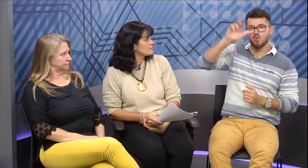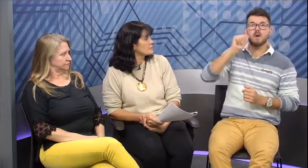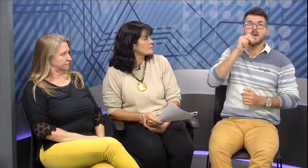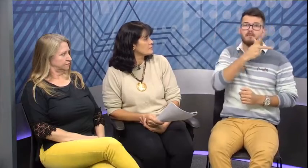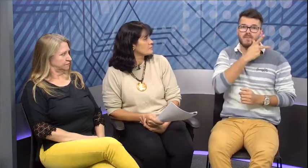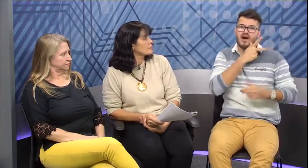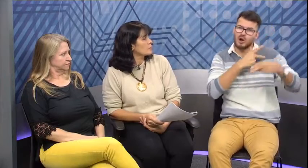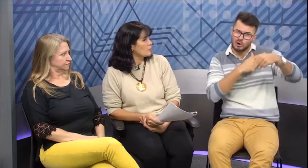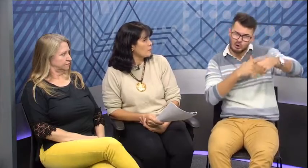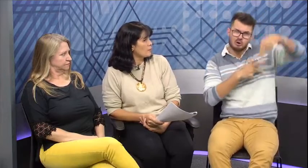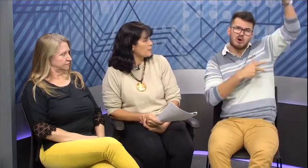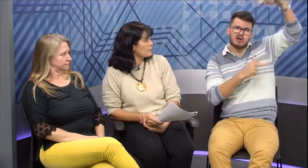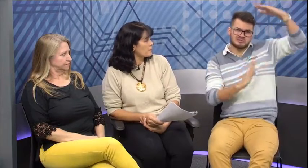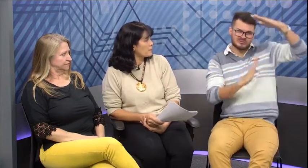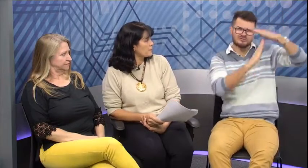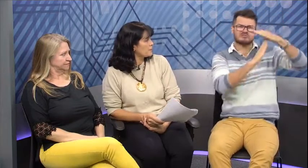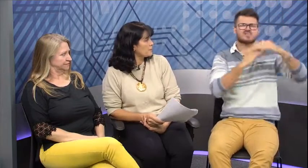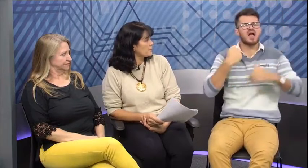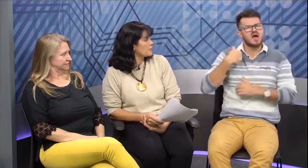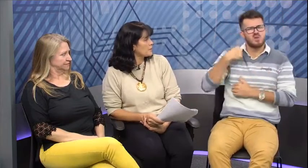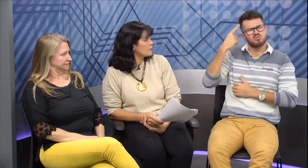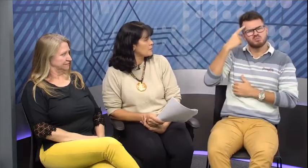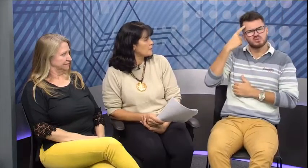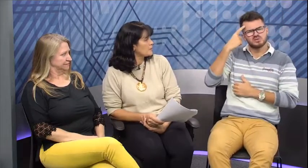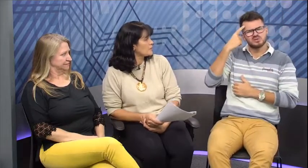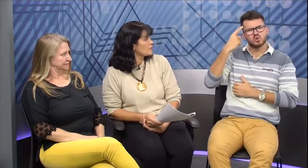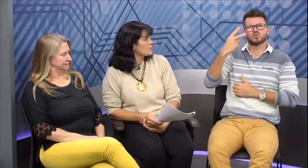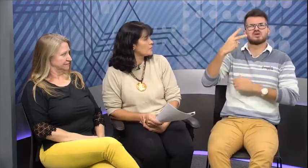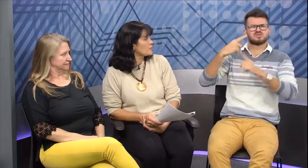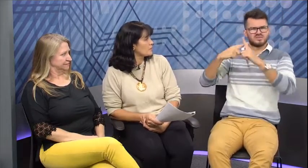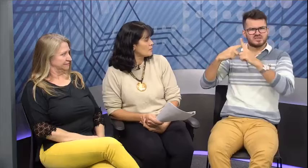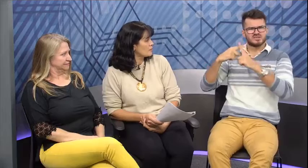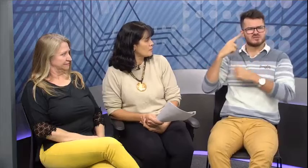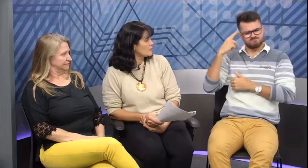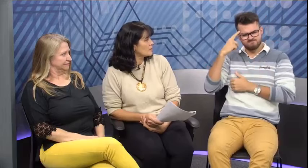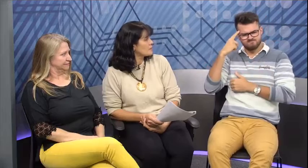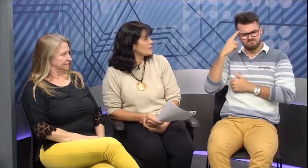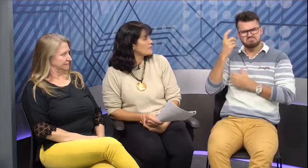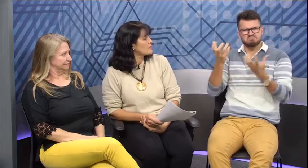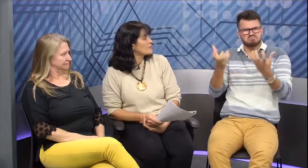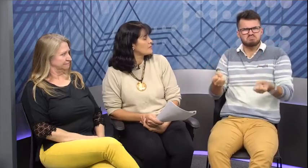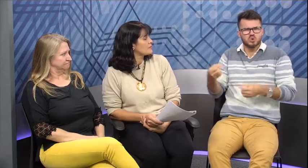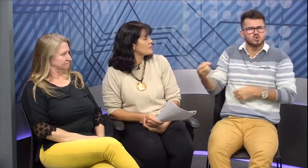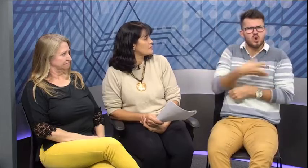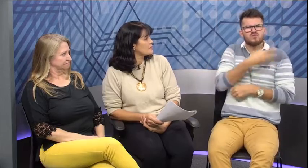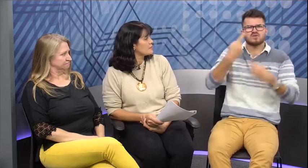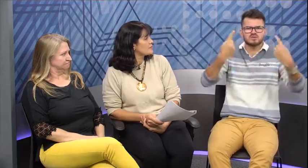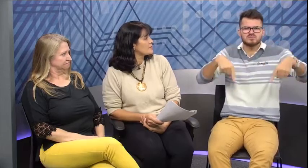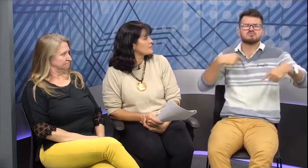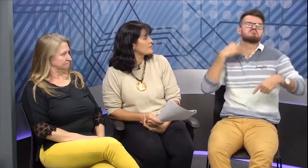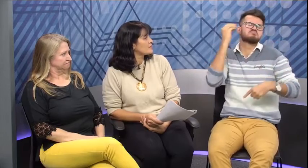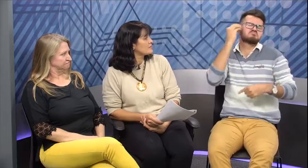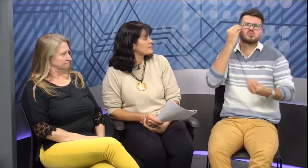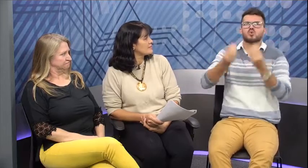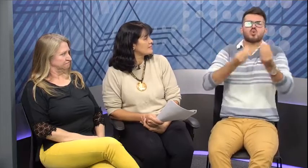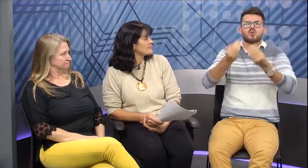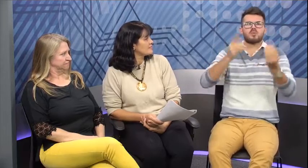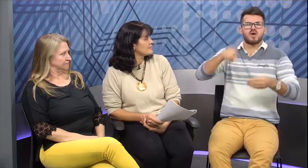efetivo numa universidade lá no norte, no Amapá. E eu pensei muito, será que eu vou? Será que eu vou? Eu falei, não, eu